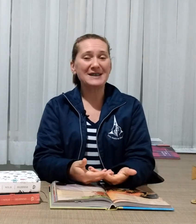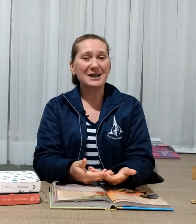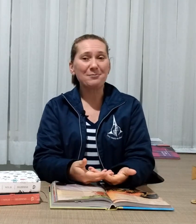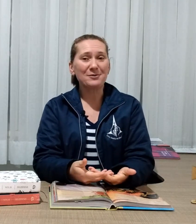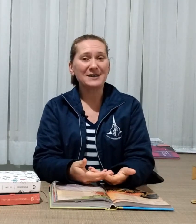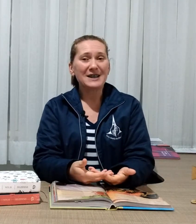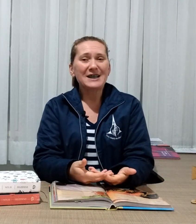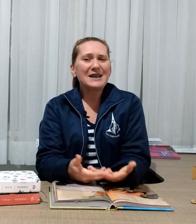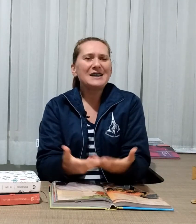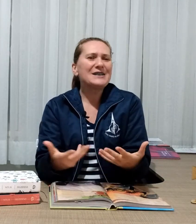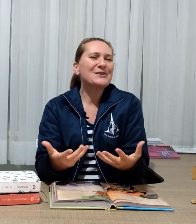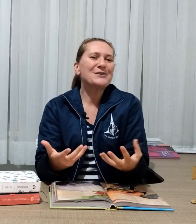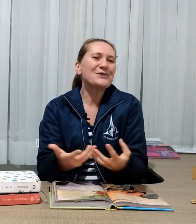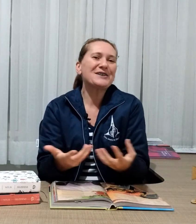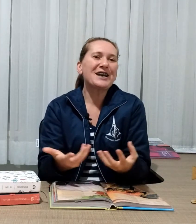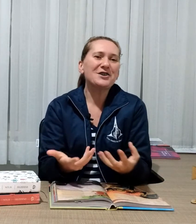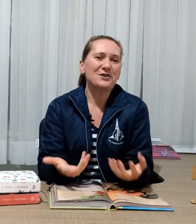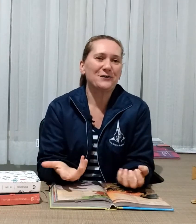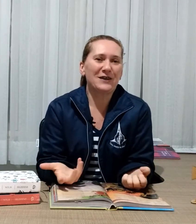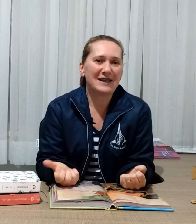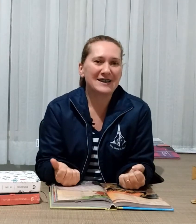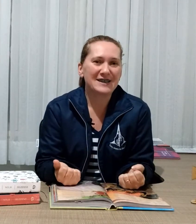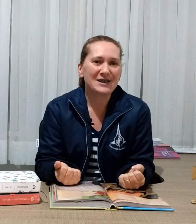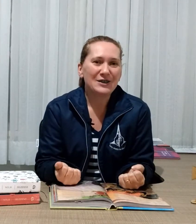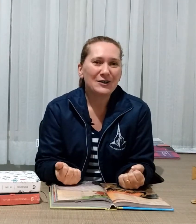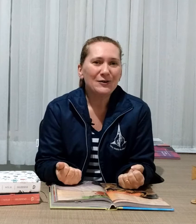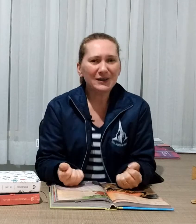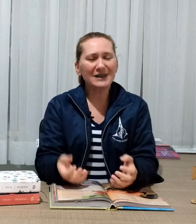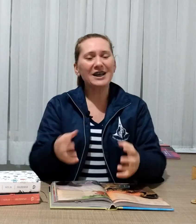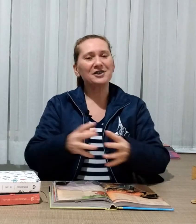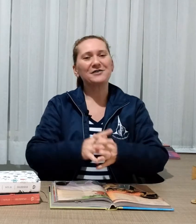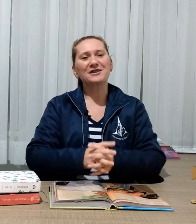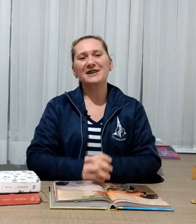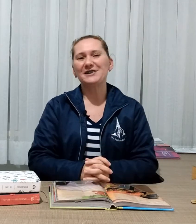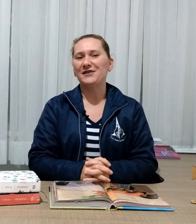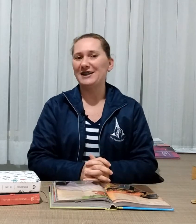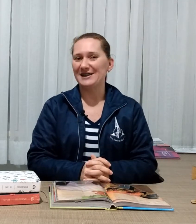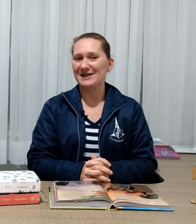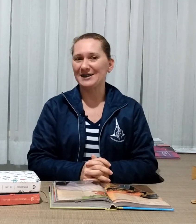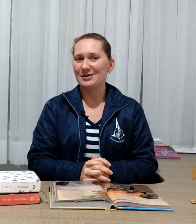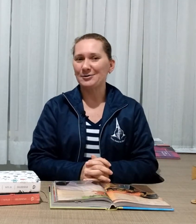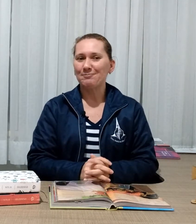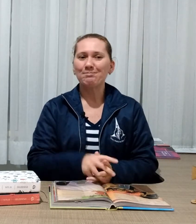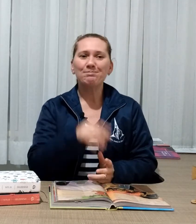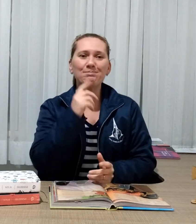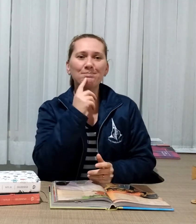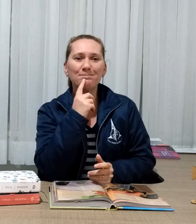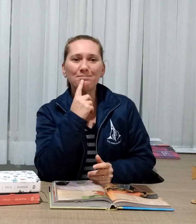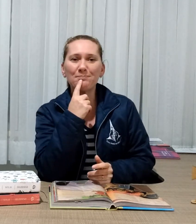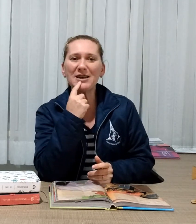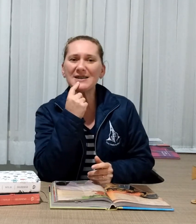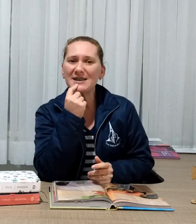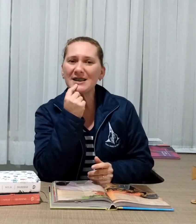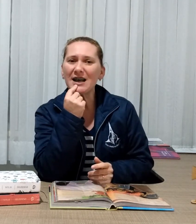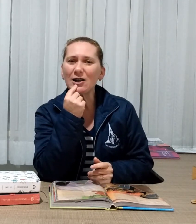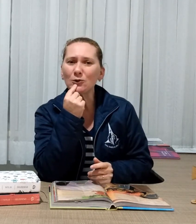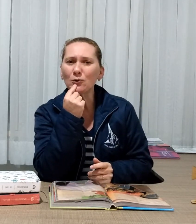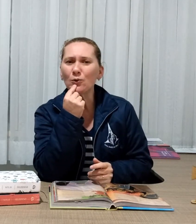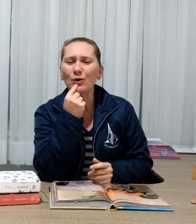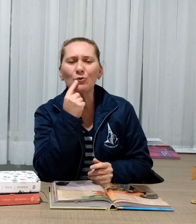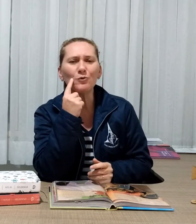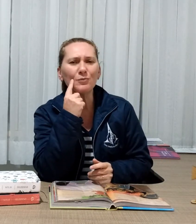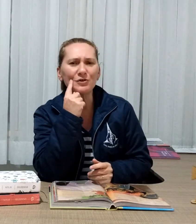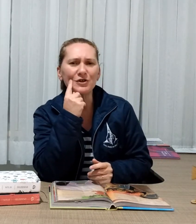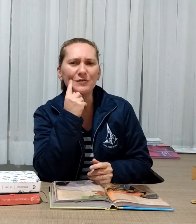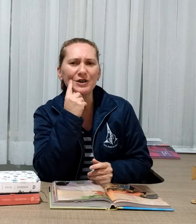que precisamos e isso nos deixa feliz. O que deixa vocês felizes? Pensem em